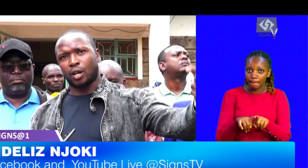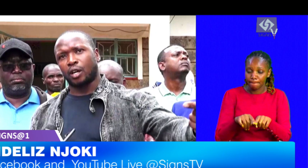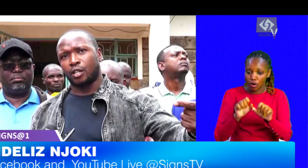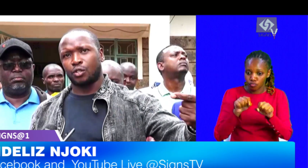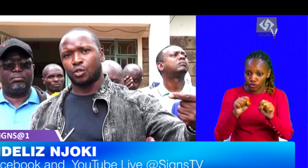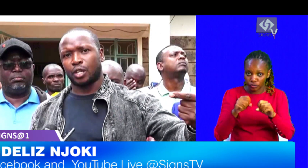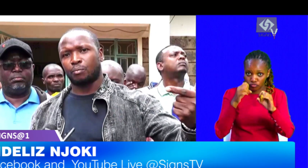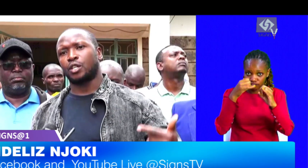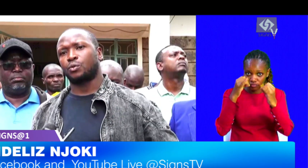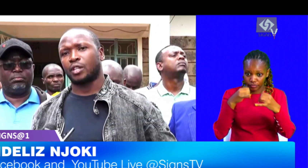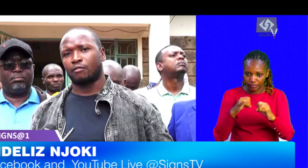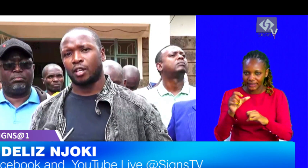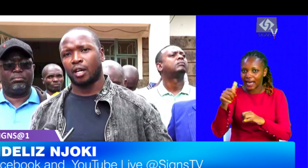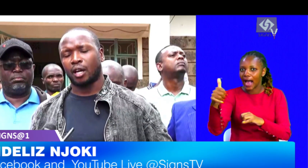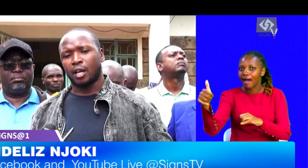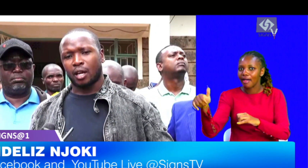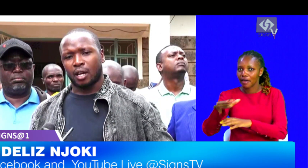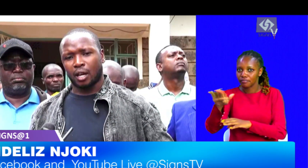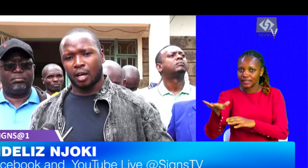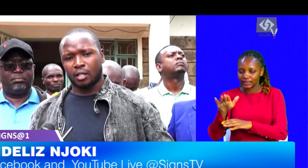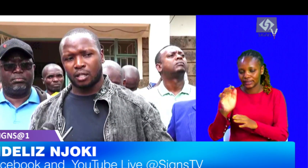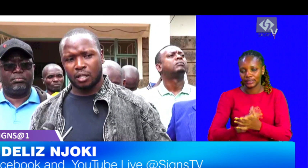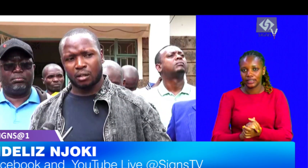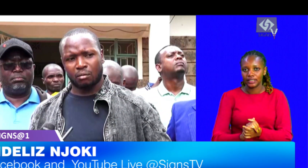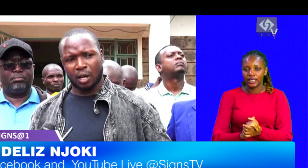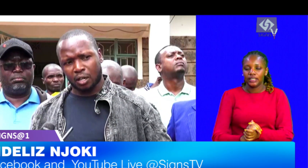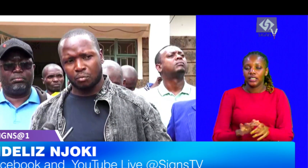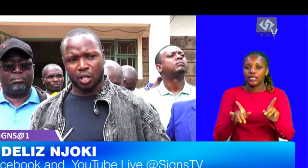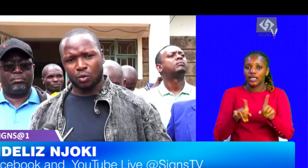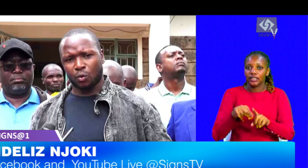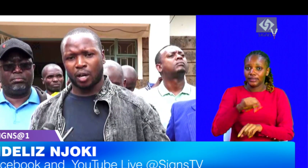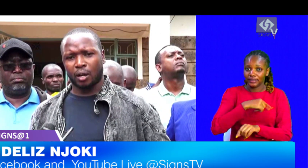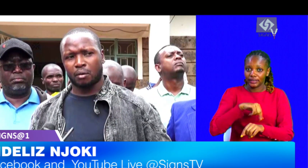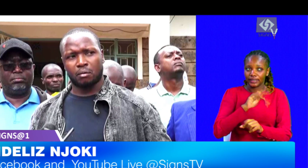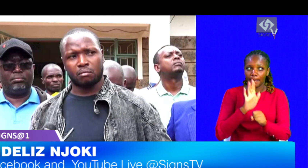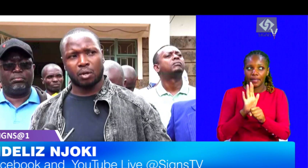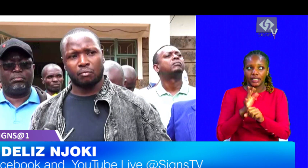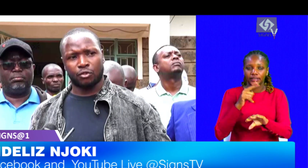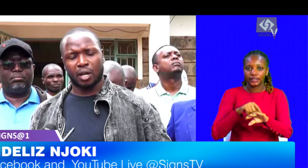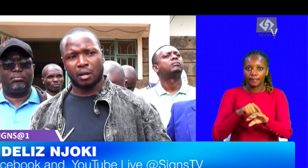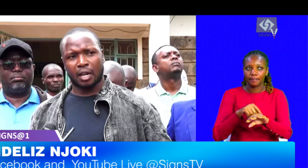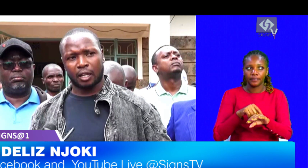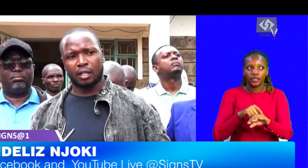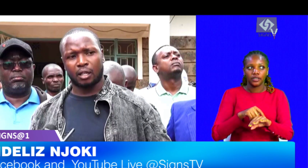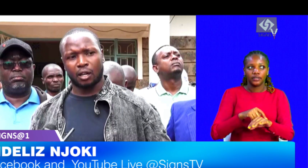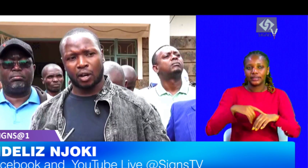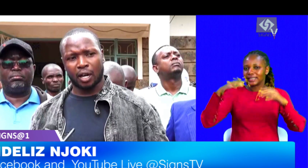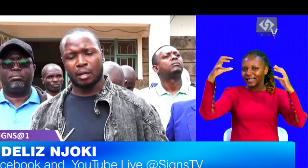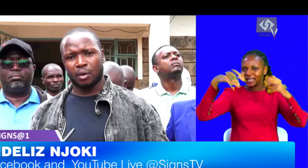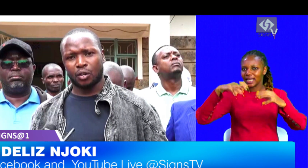kutekelezwa hizo sehemu zetu za Vihiga. Na sisi wakati mwingi tunakuwa na mvua, lakini ile wakati ambao